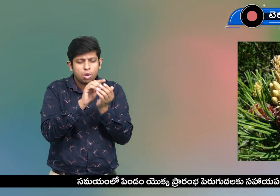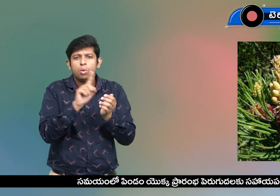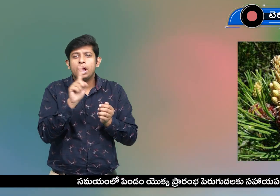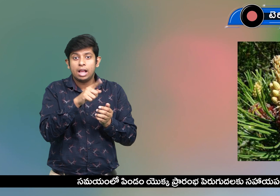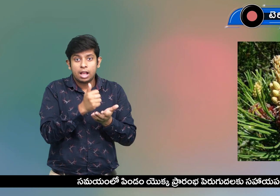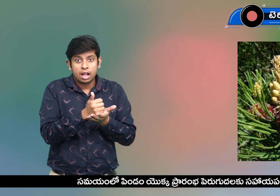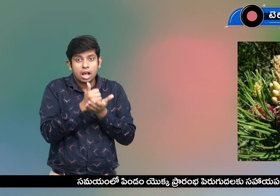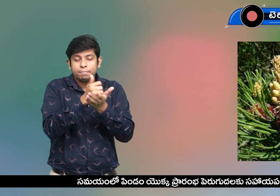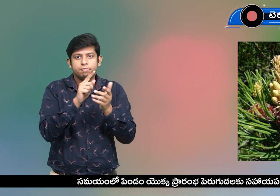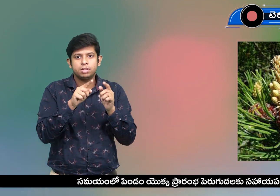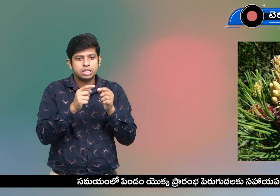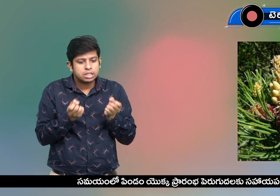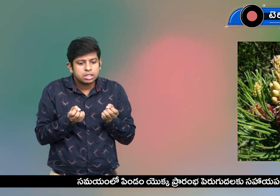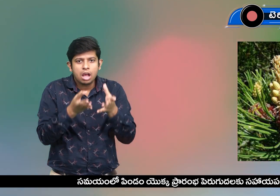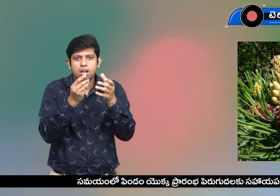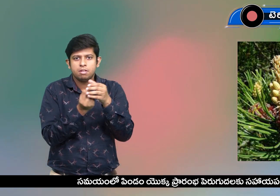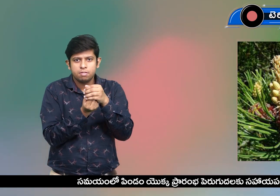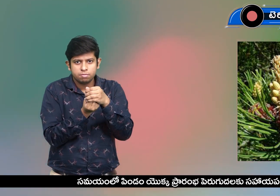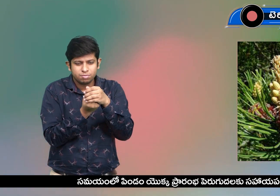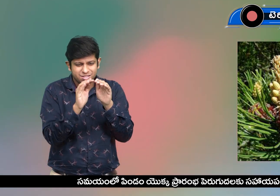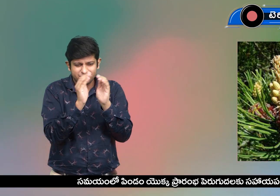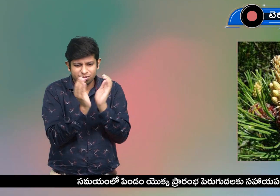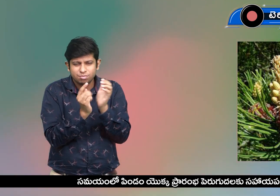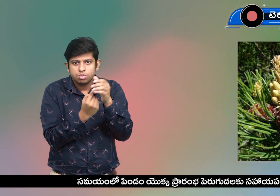పిండం యొక్క ప్రారంభ పెరుగుదలకు సహాయపడుతుంది.